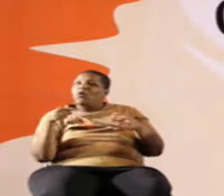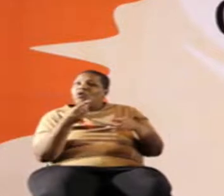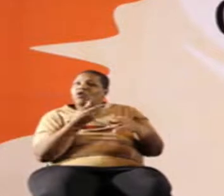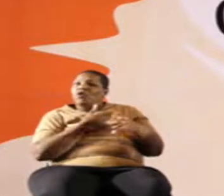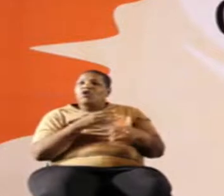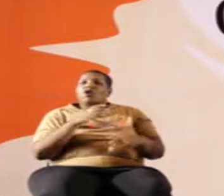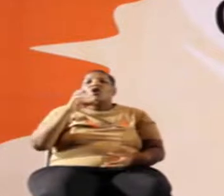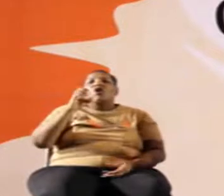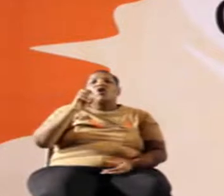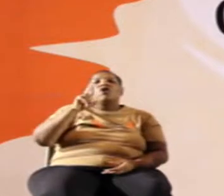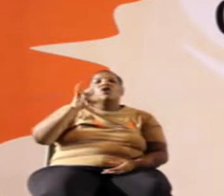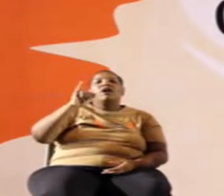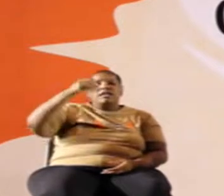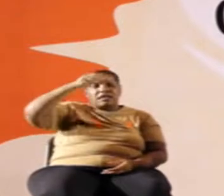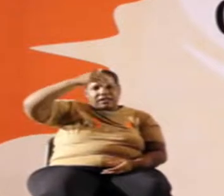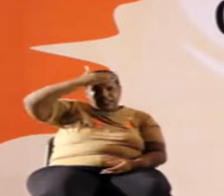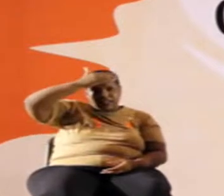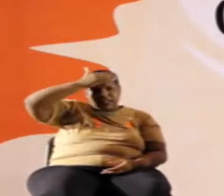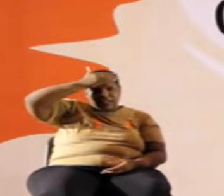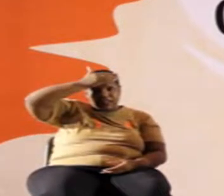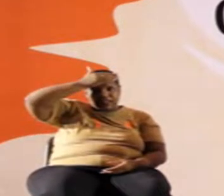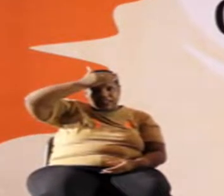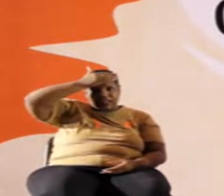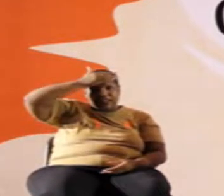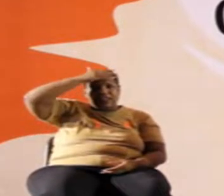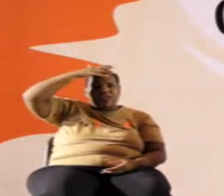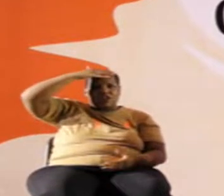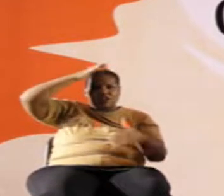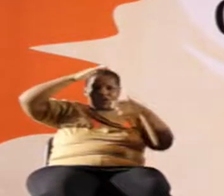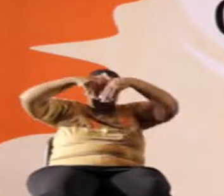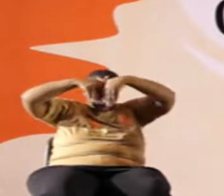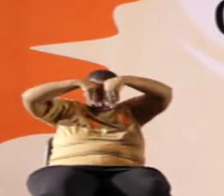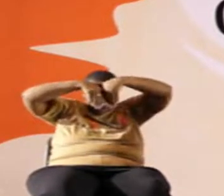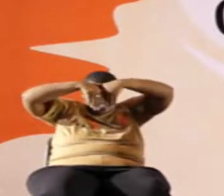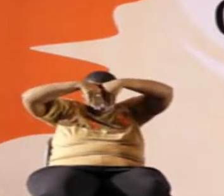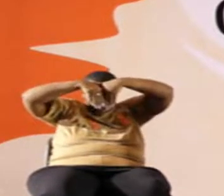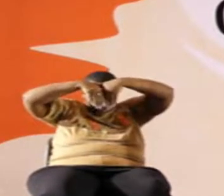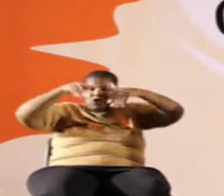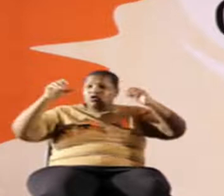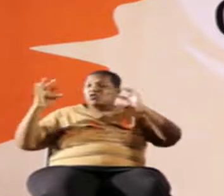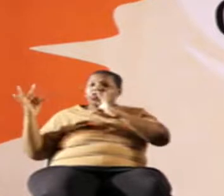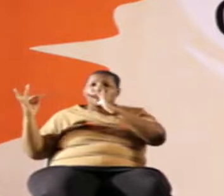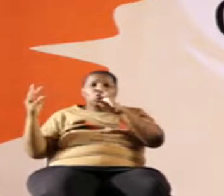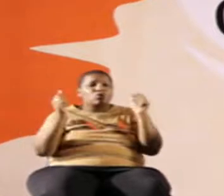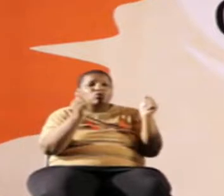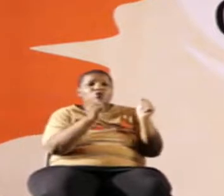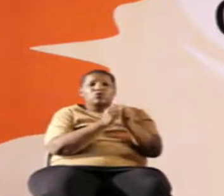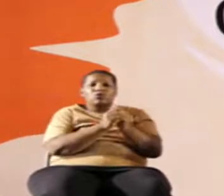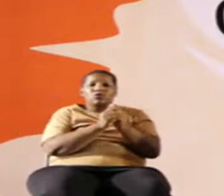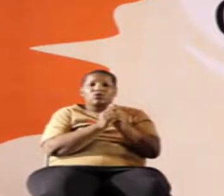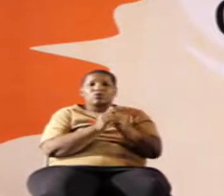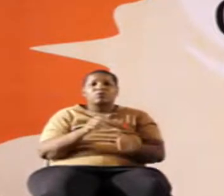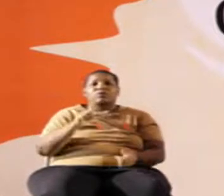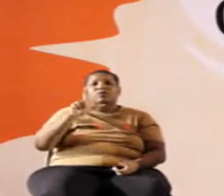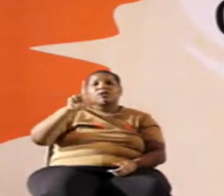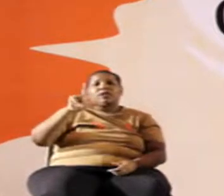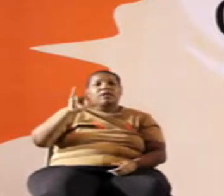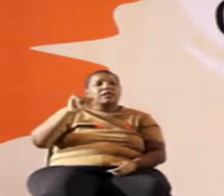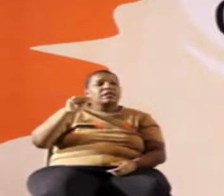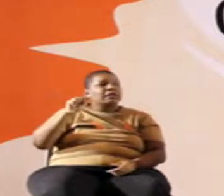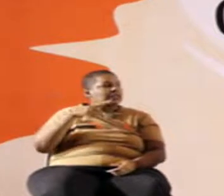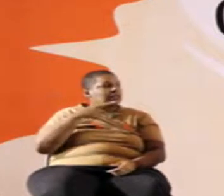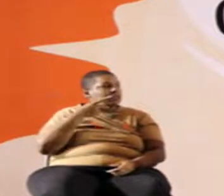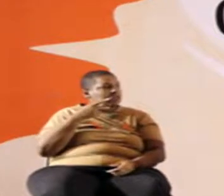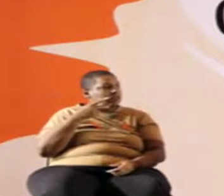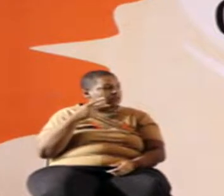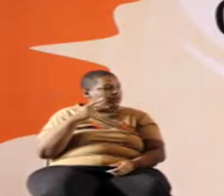ori, orixá, não é? Tudo junto. Num disco, nesse Brandão, a música. O nome do